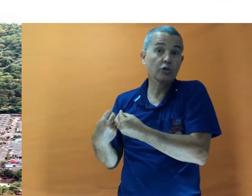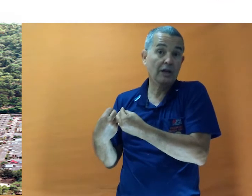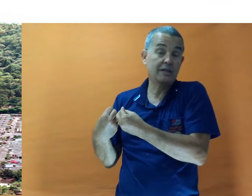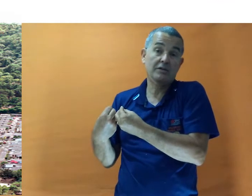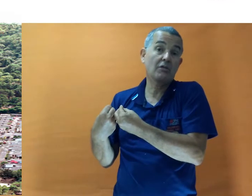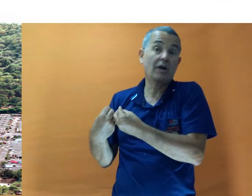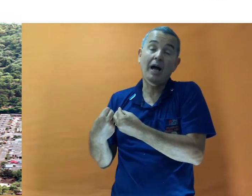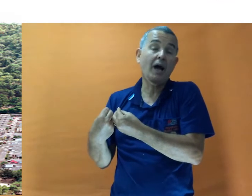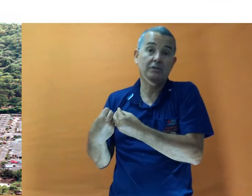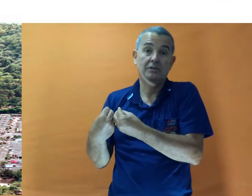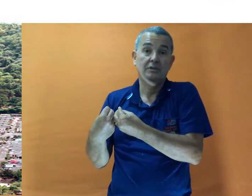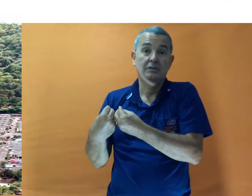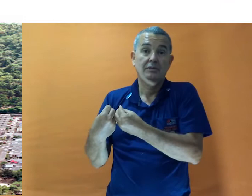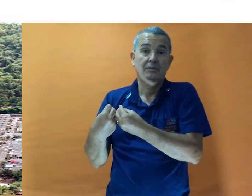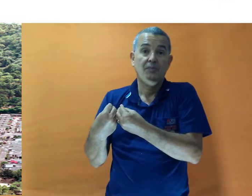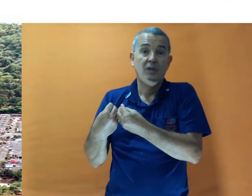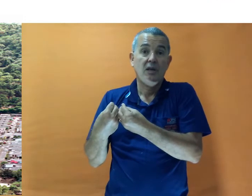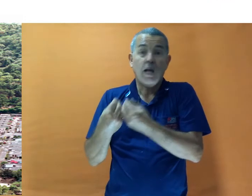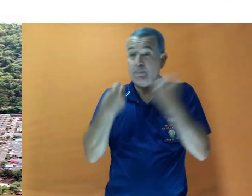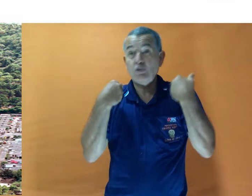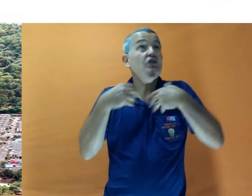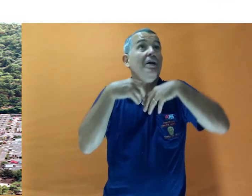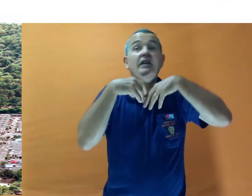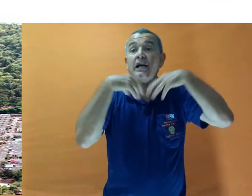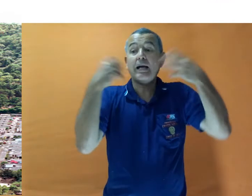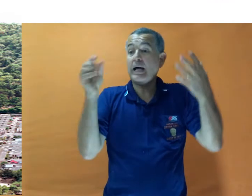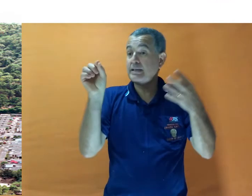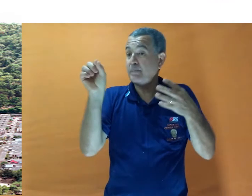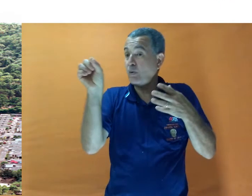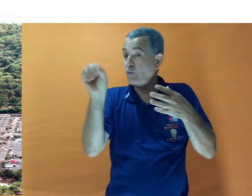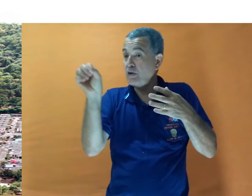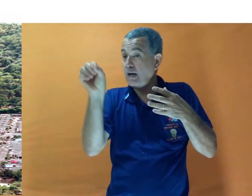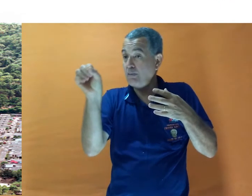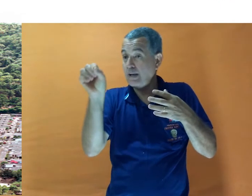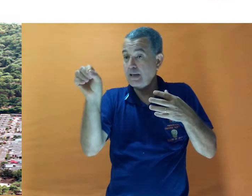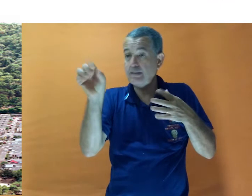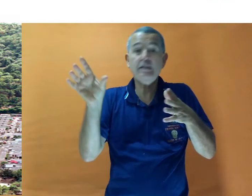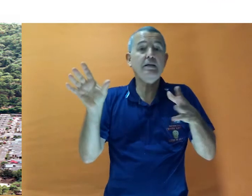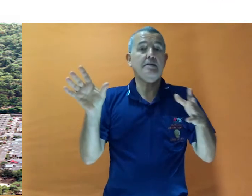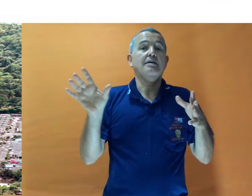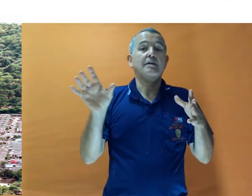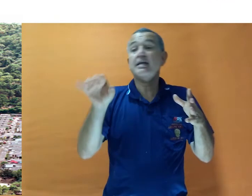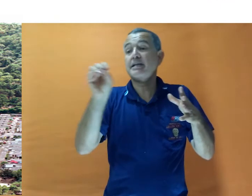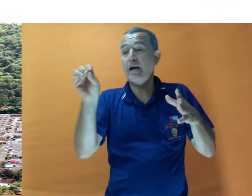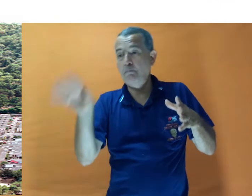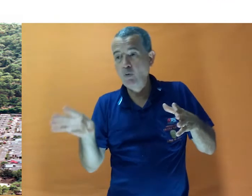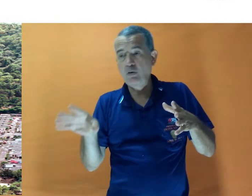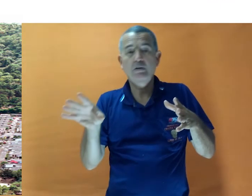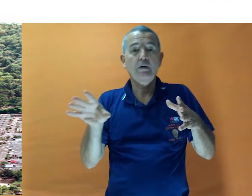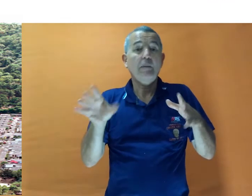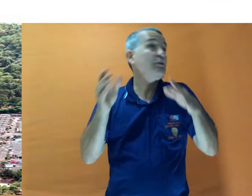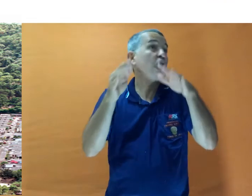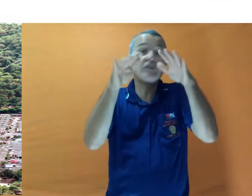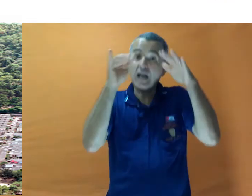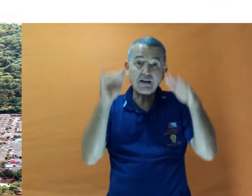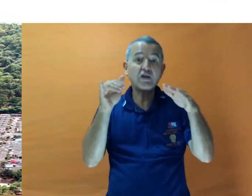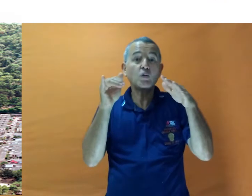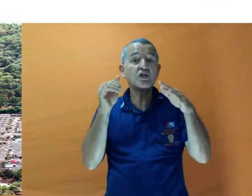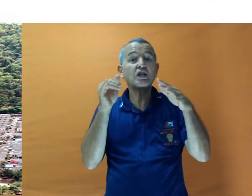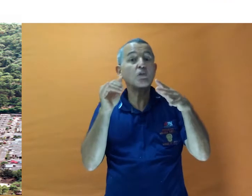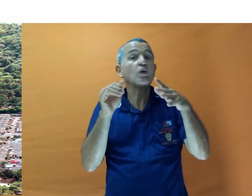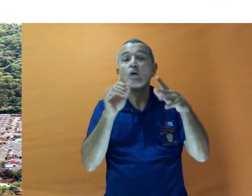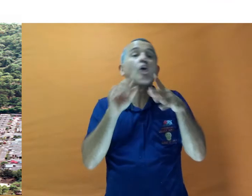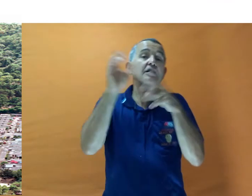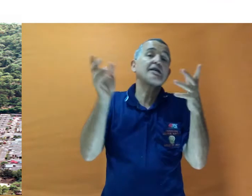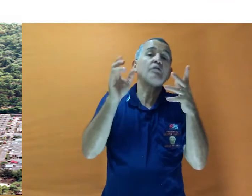da mesma forma que aconteceu com o outro em relação ao carro, a pessoa está lá na casa, procure lá uma casinha que